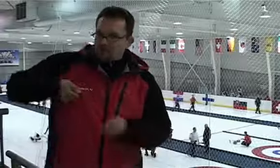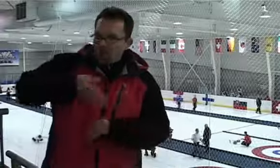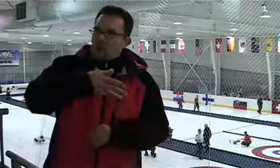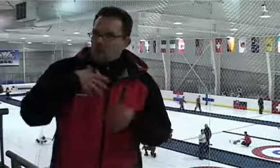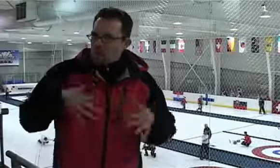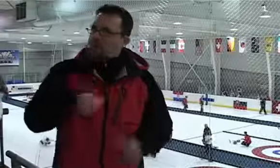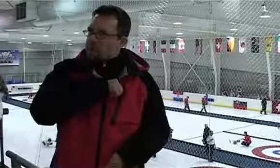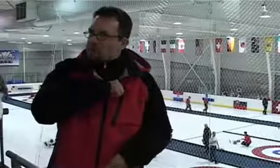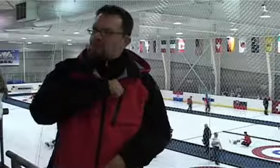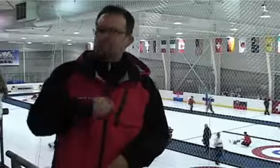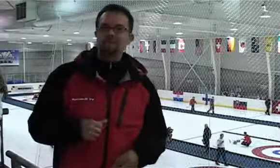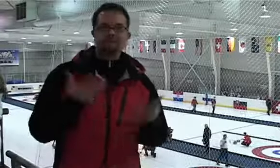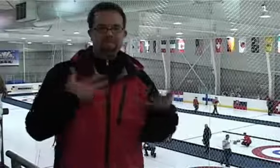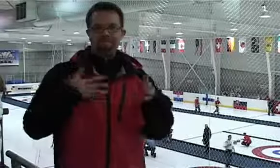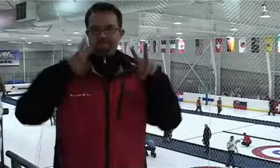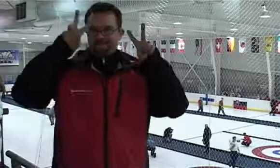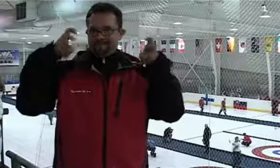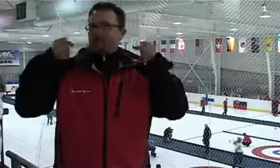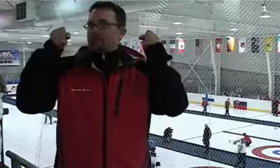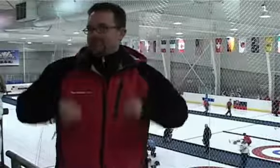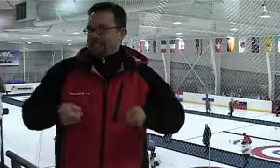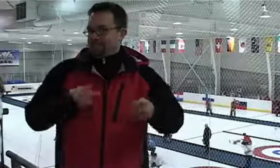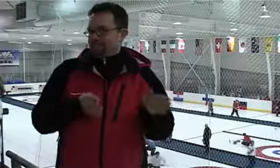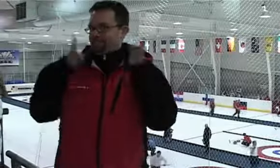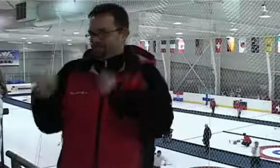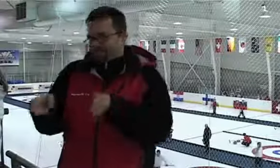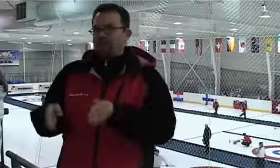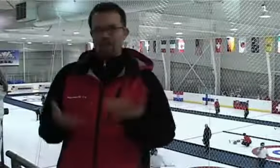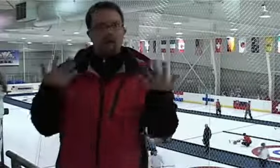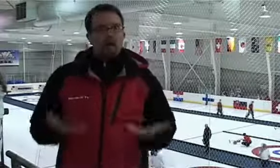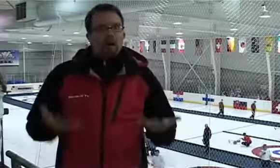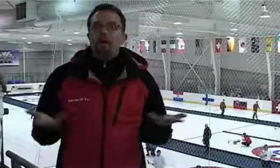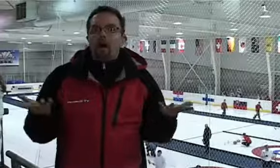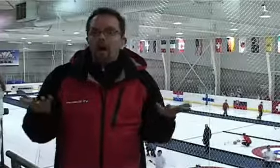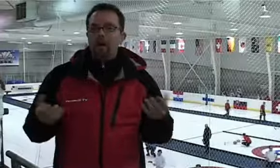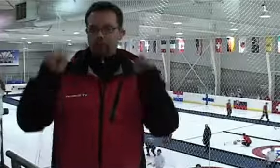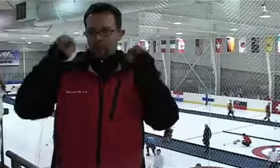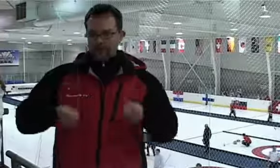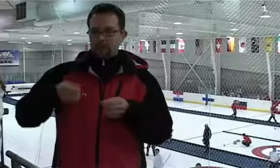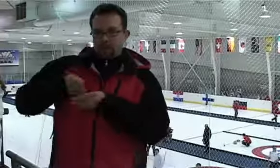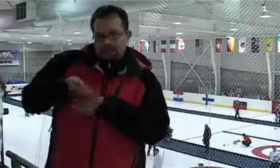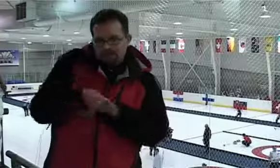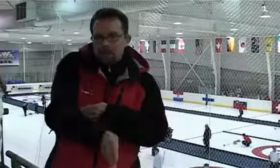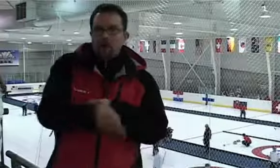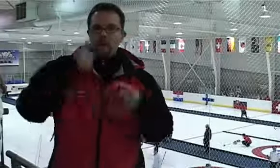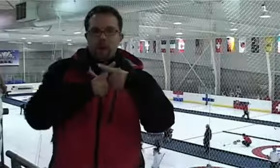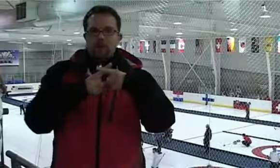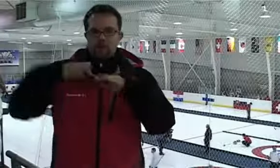Ja, Curling, das sieht ja ganz spannend aus. Aber jetzt kommen wir zum Thema Ski. Heute fand